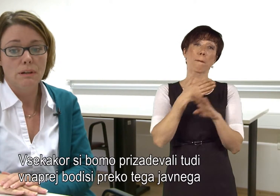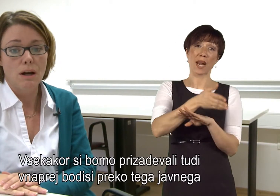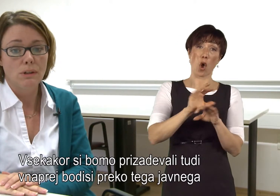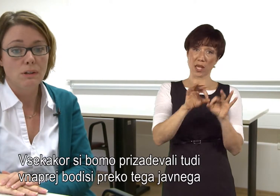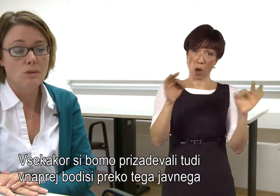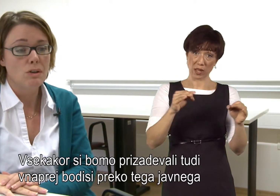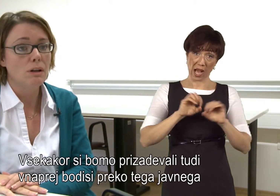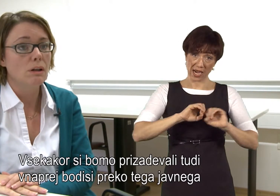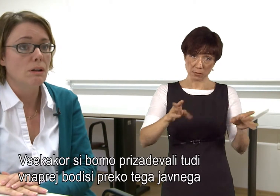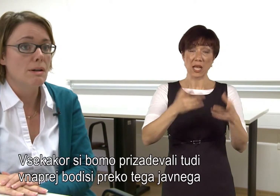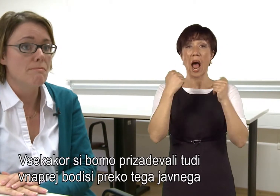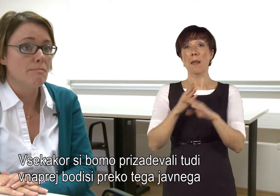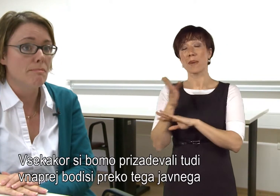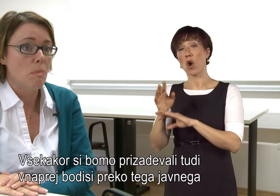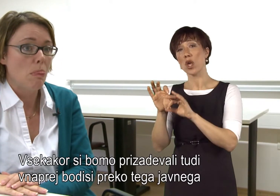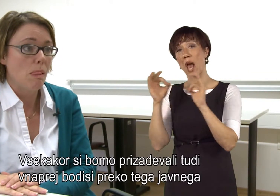bodisi javnih naročil,